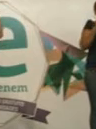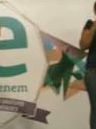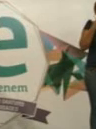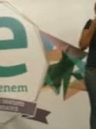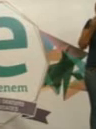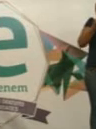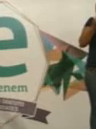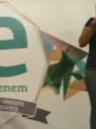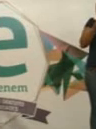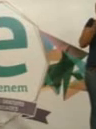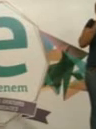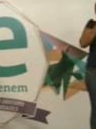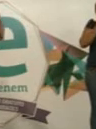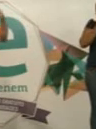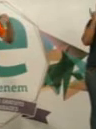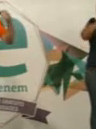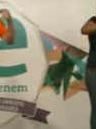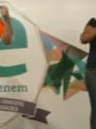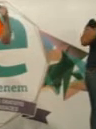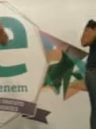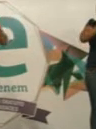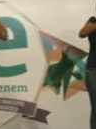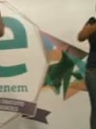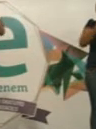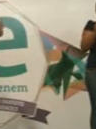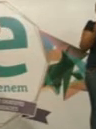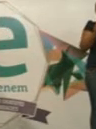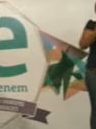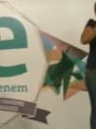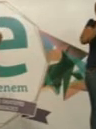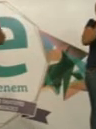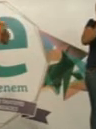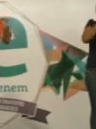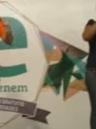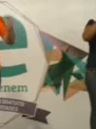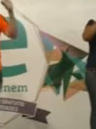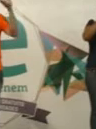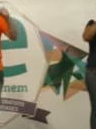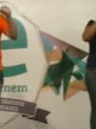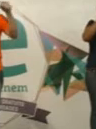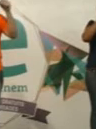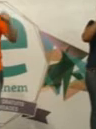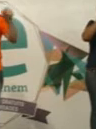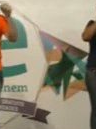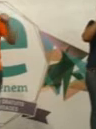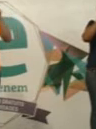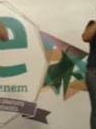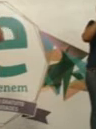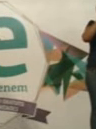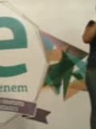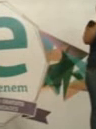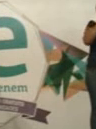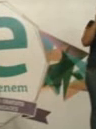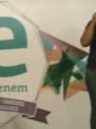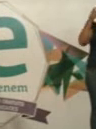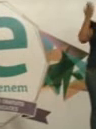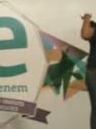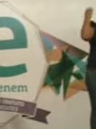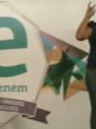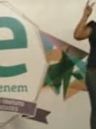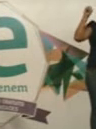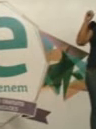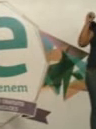Então, durante muito tempo, culpabilizou-se o Barbosa, esse goleiro negro, por ter o Brasil perdido a Copa de 50.